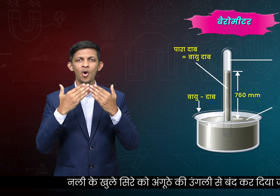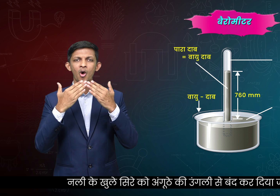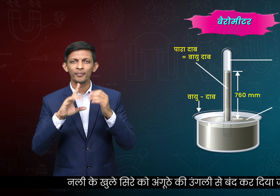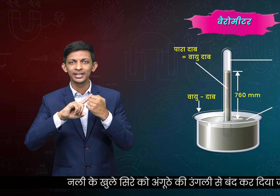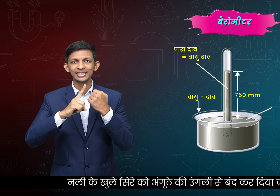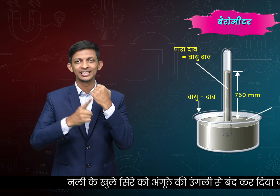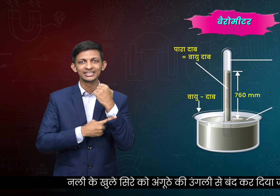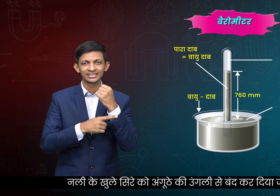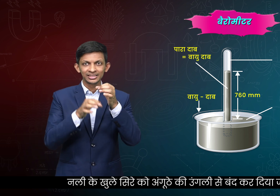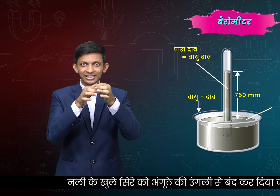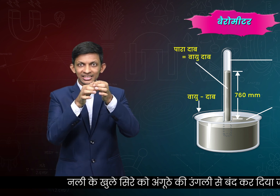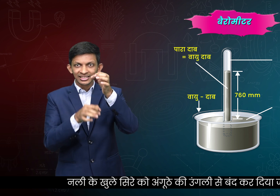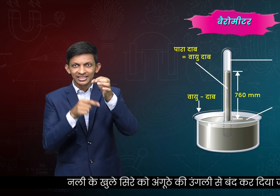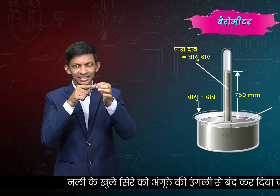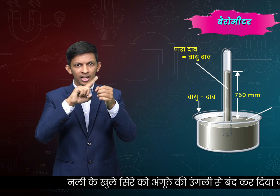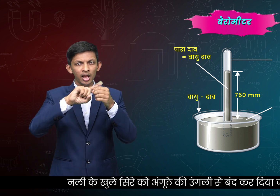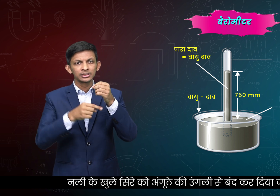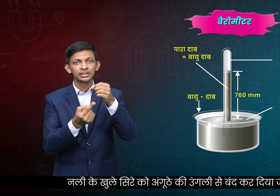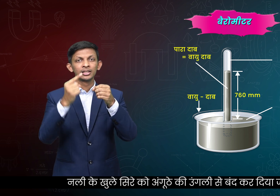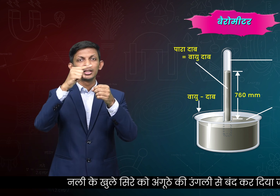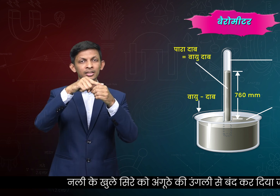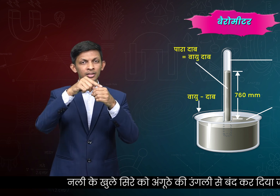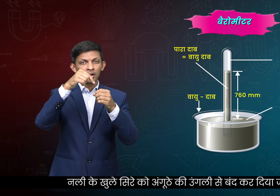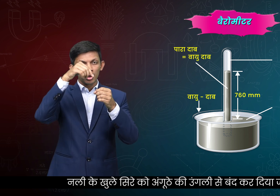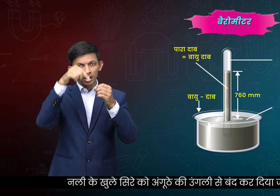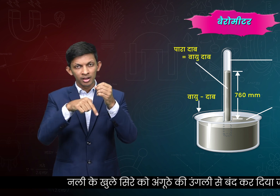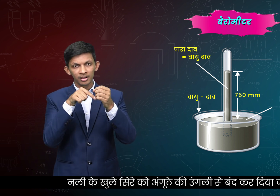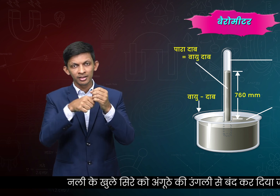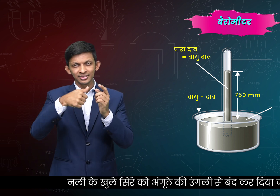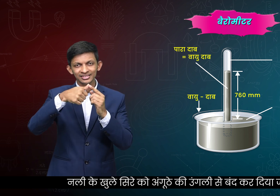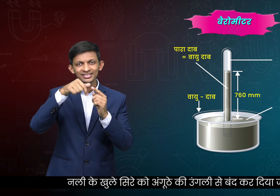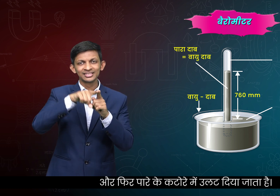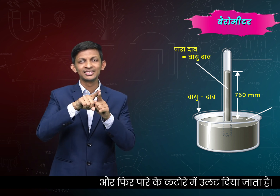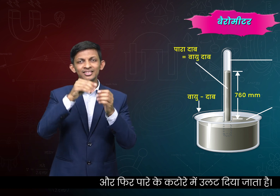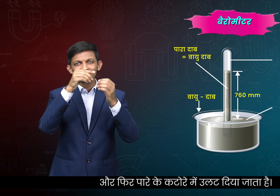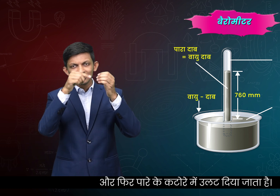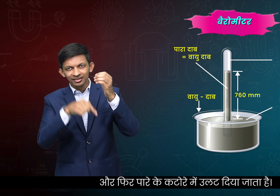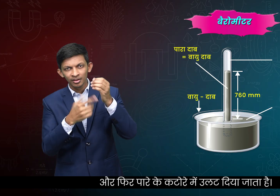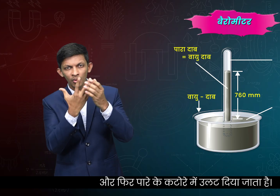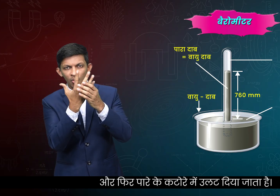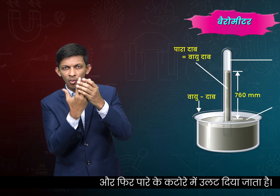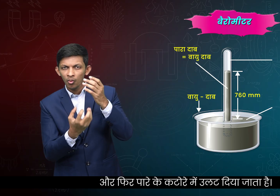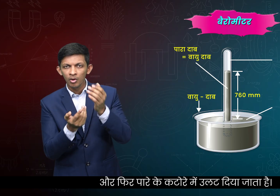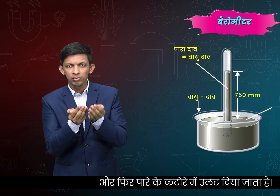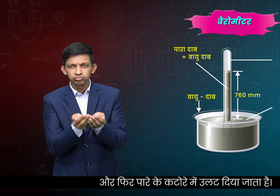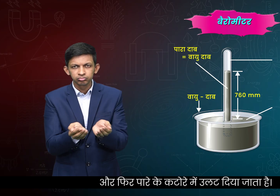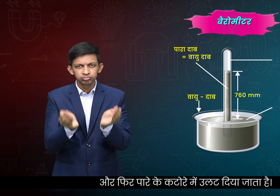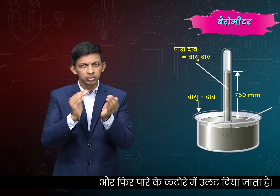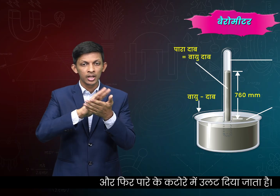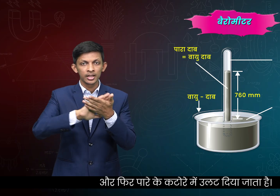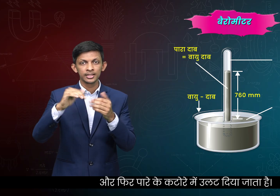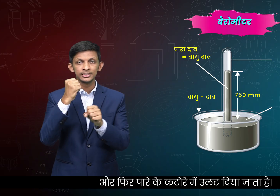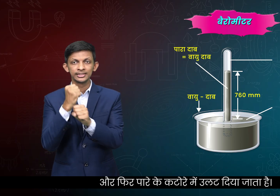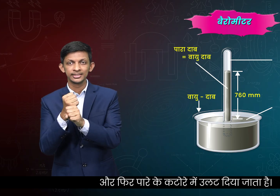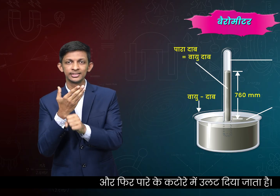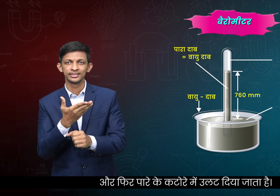नली के खुले सिरे को अंगूठे की उंगली से बांध कर दिया जाता है और फिर पारे के कटोरे में उलट